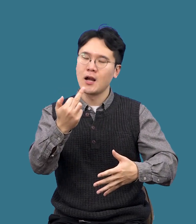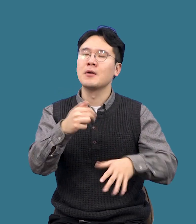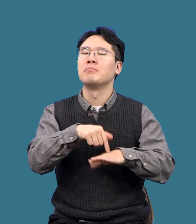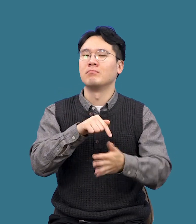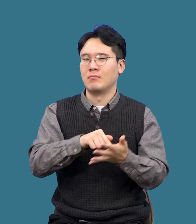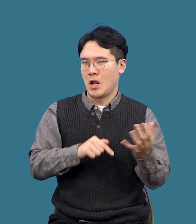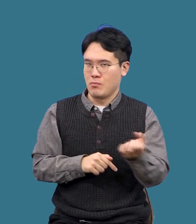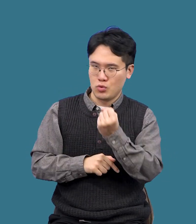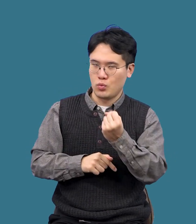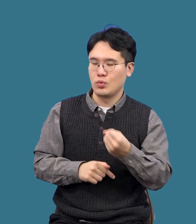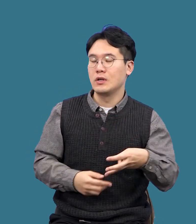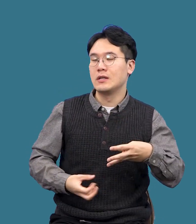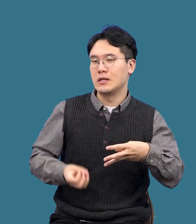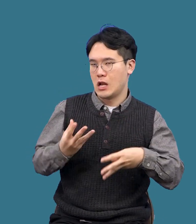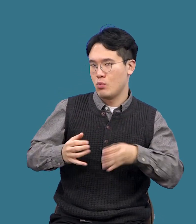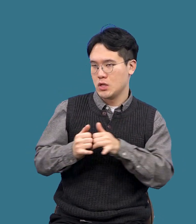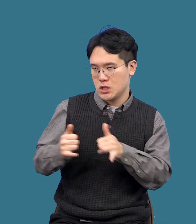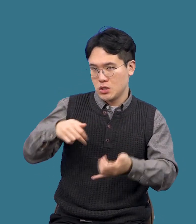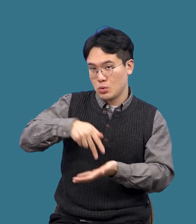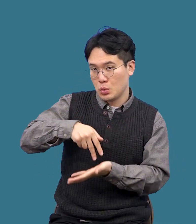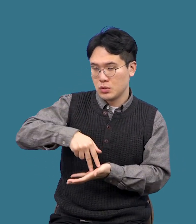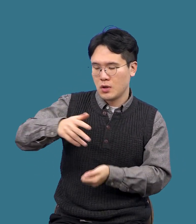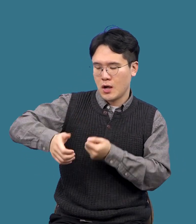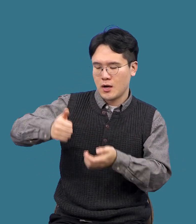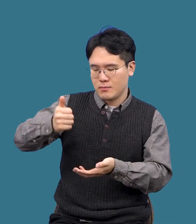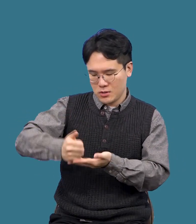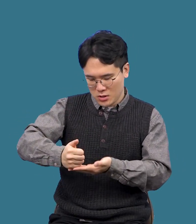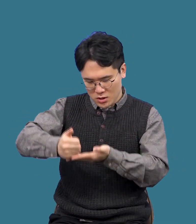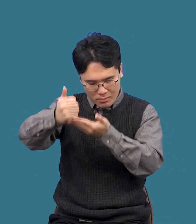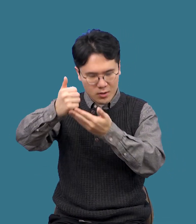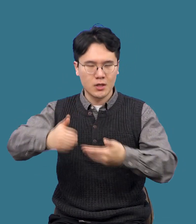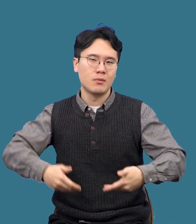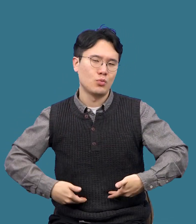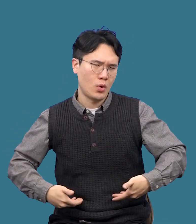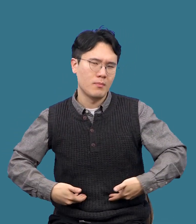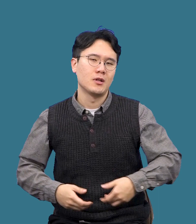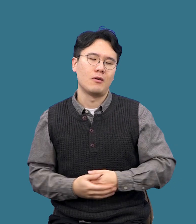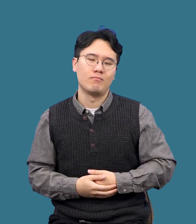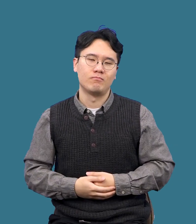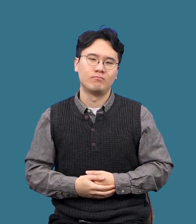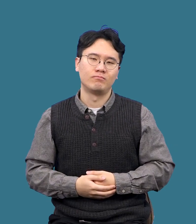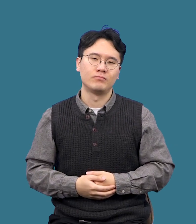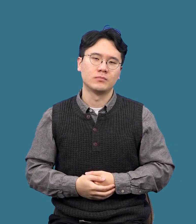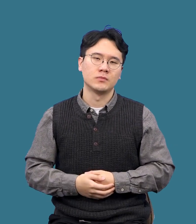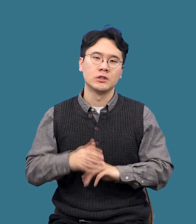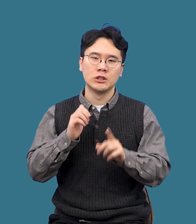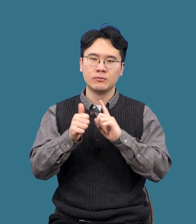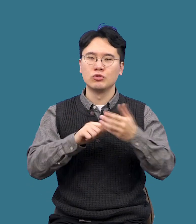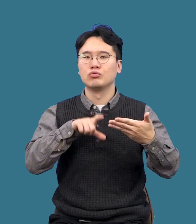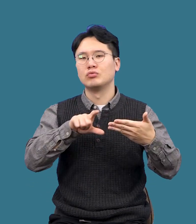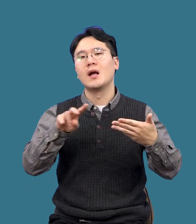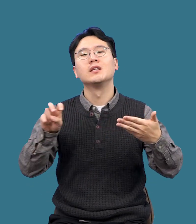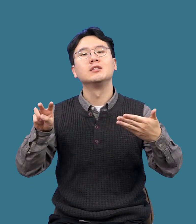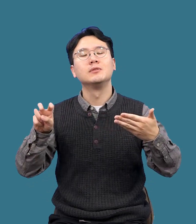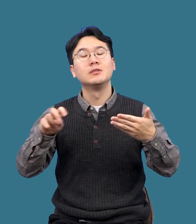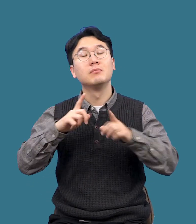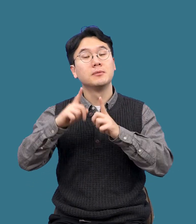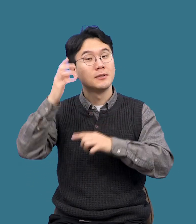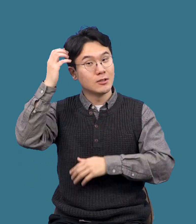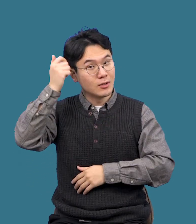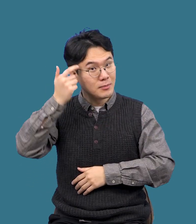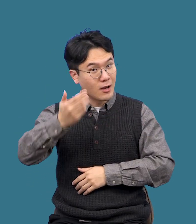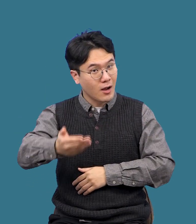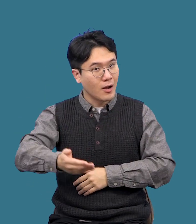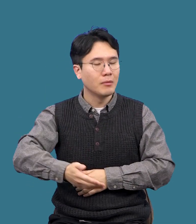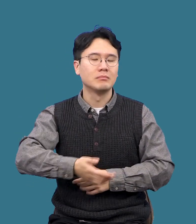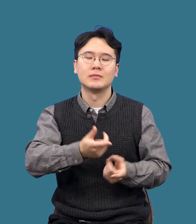되어서 우리 하나님을 섬겨야 한다는 것입니다. 히브리서 9장 22절의 말씀을 기억하십니까? 다